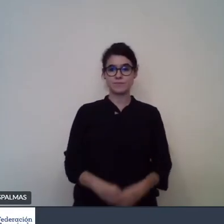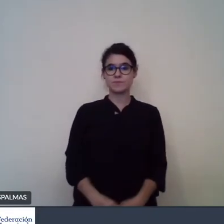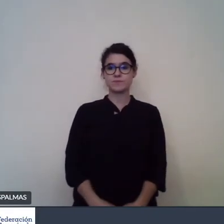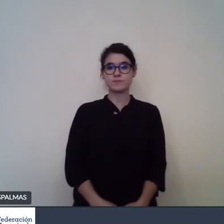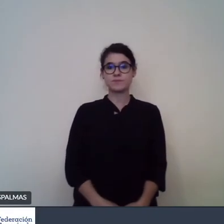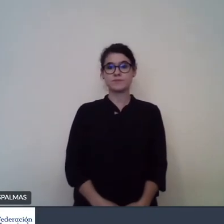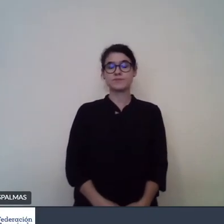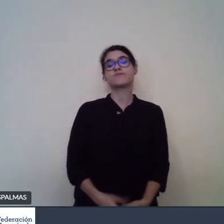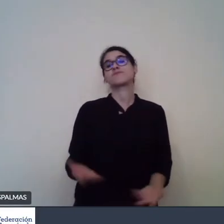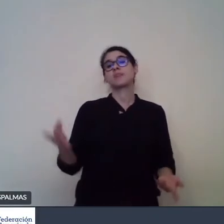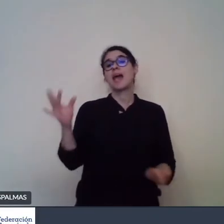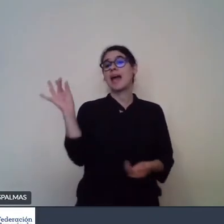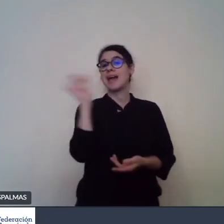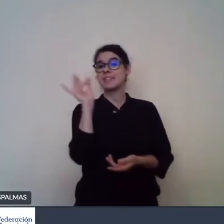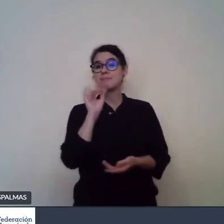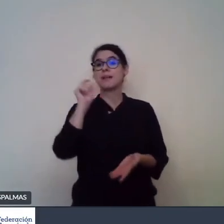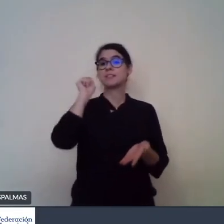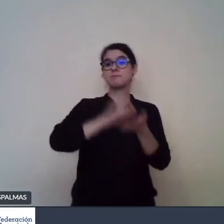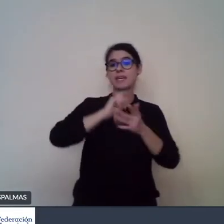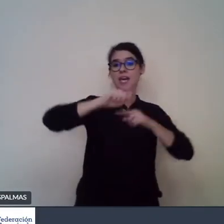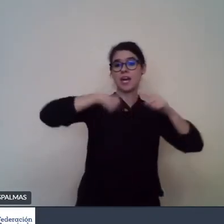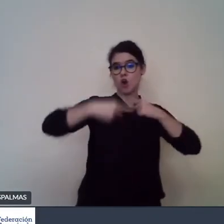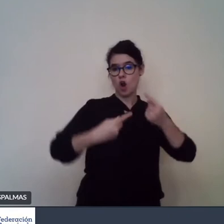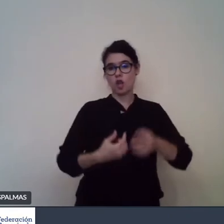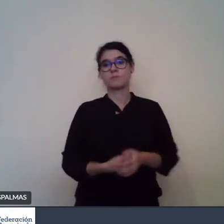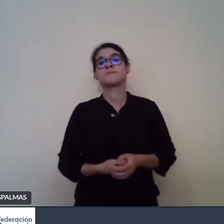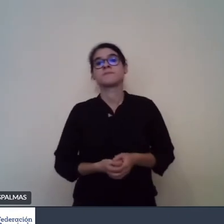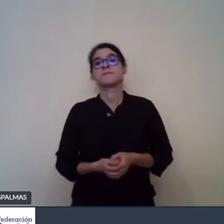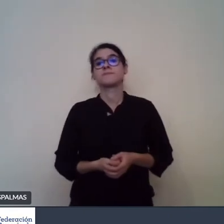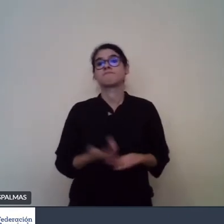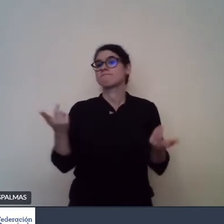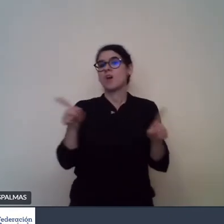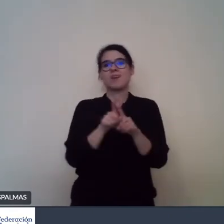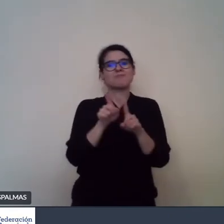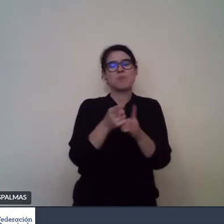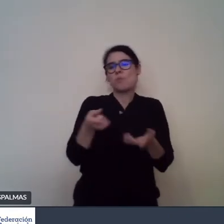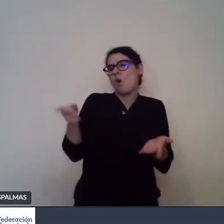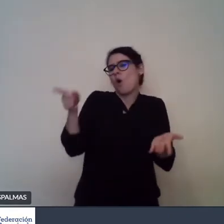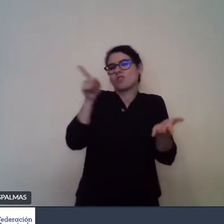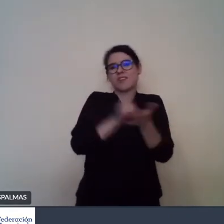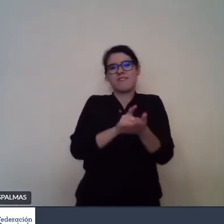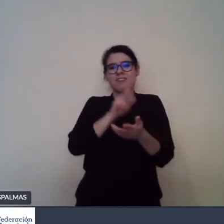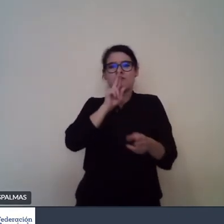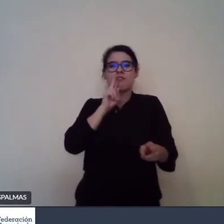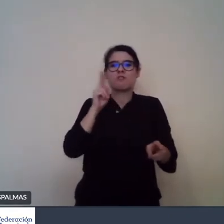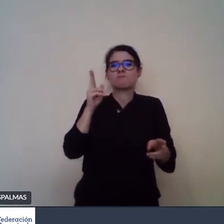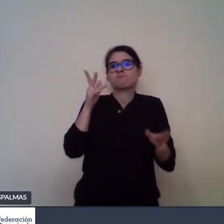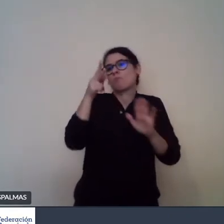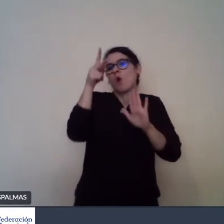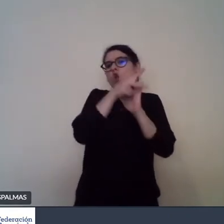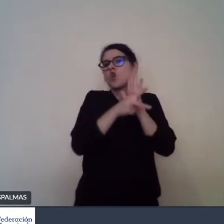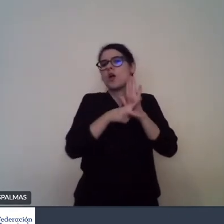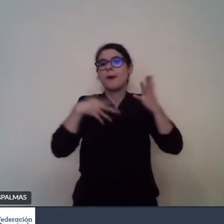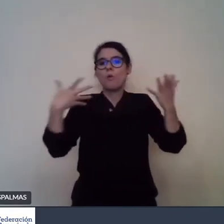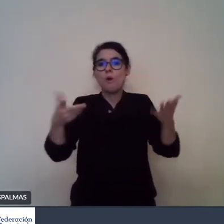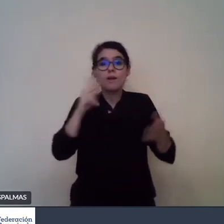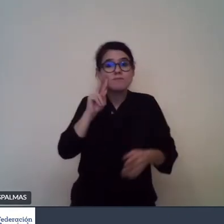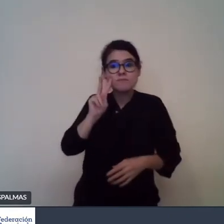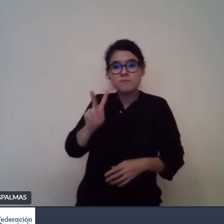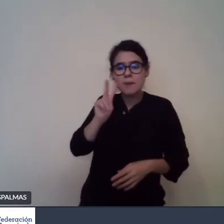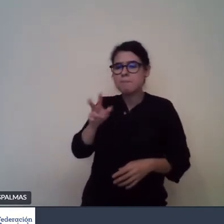Spanish pick and roll, de nuevo, ¿cuál es la norma? En este caso lo hace perfecto. Jugador que se queda